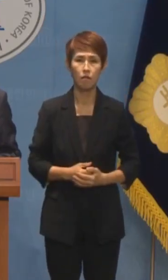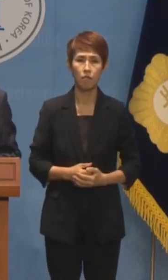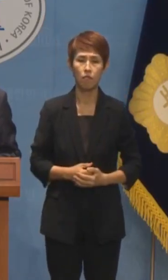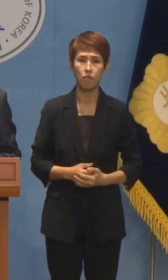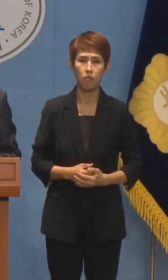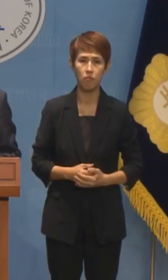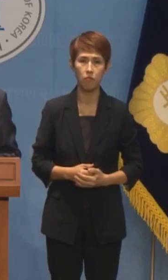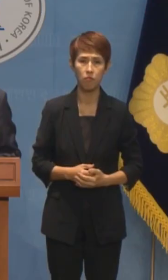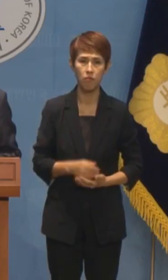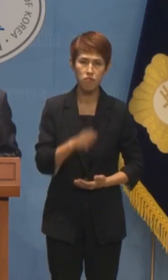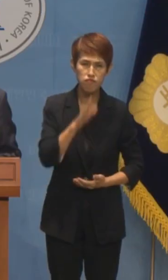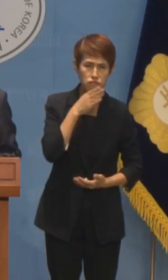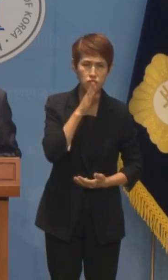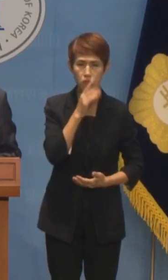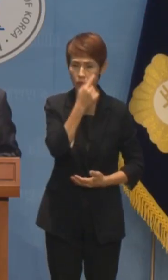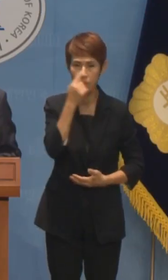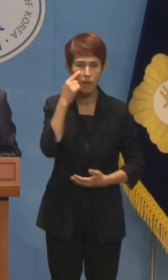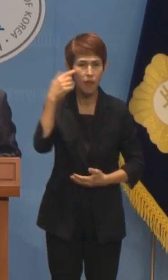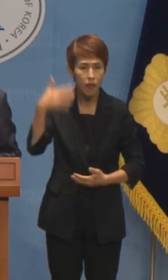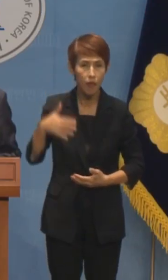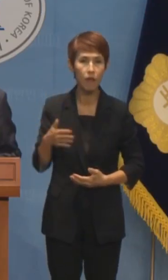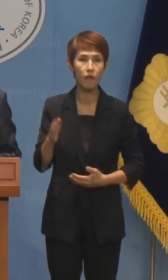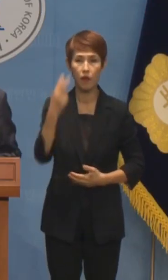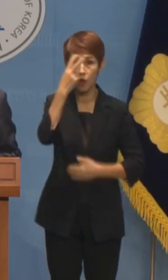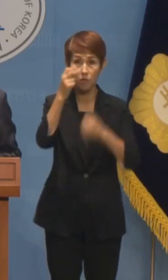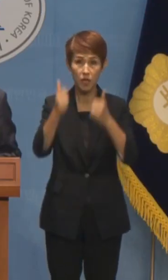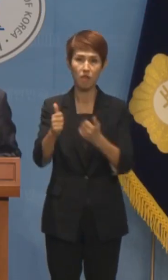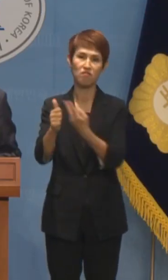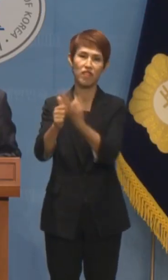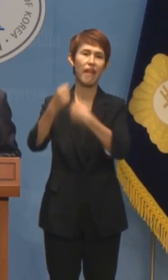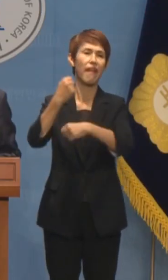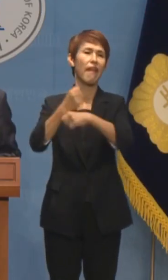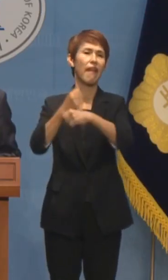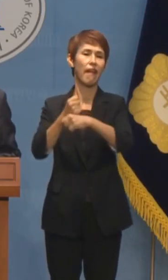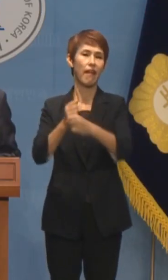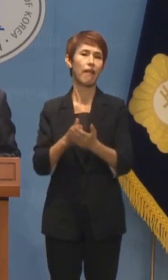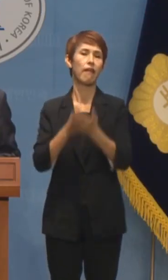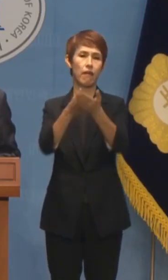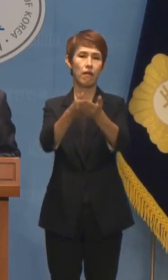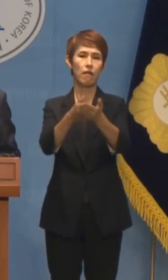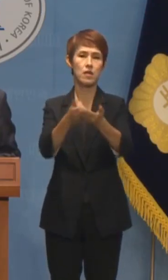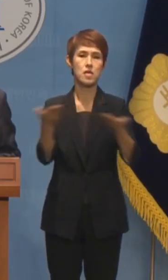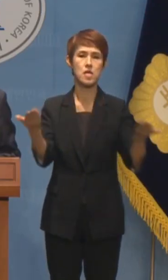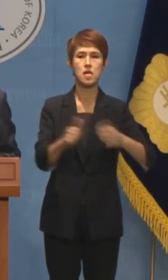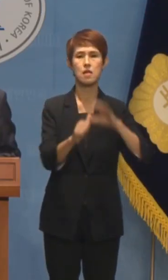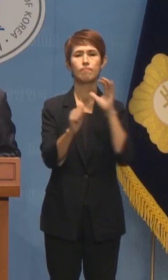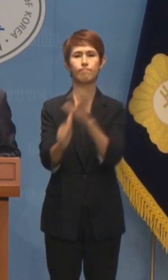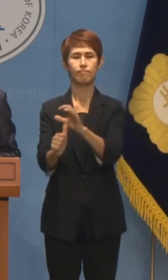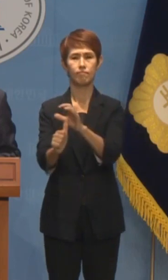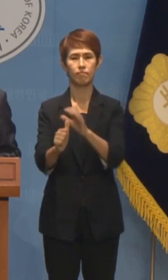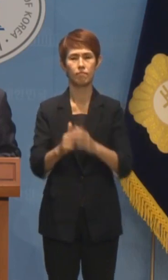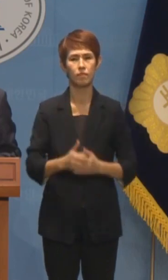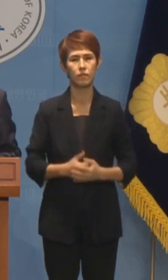사실관계도 특정하지 못하면서 검사를 탄핵소추해서 직무를 정지시키고